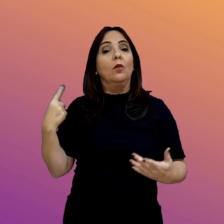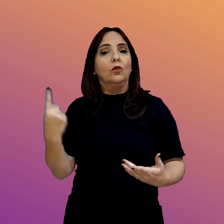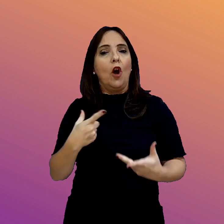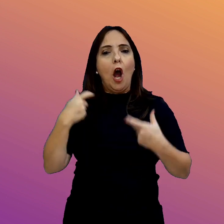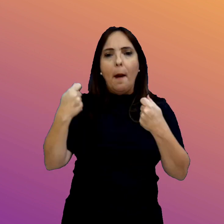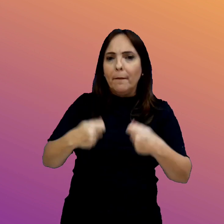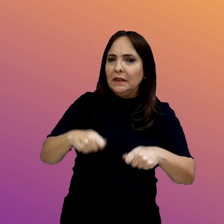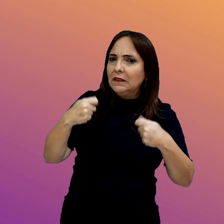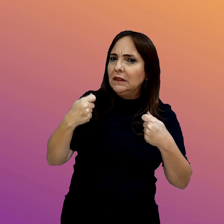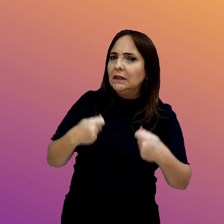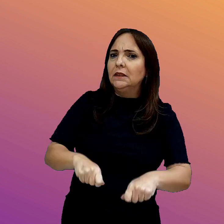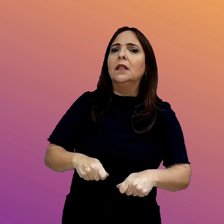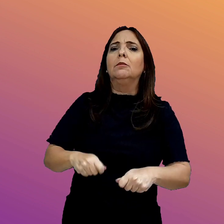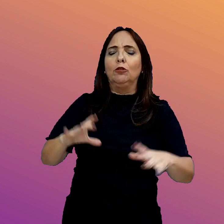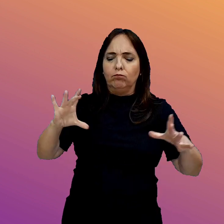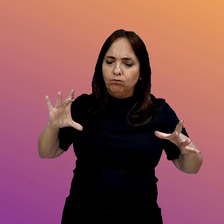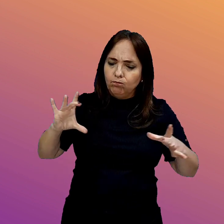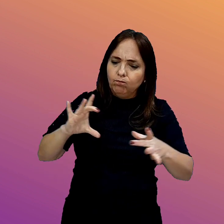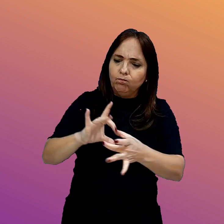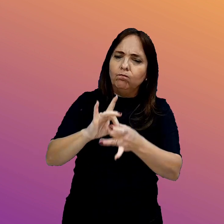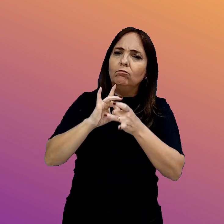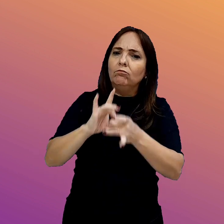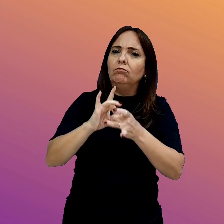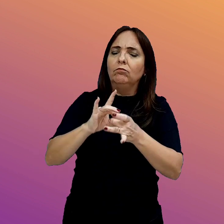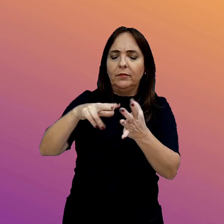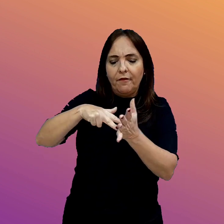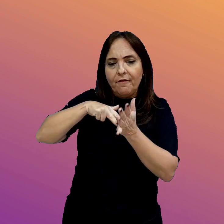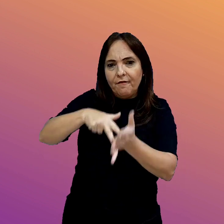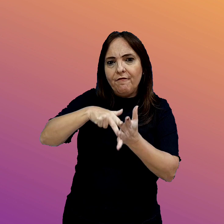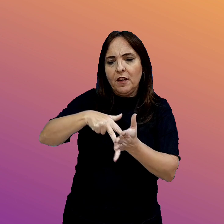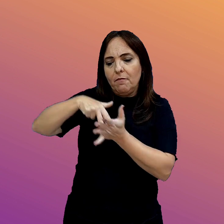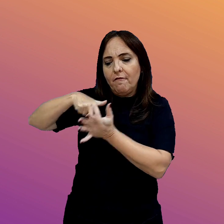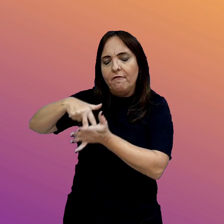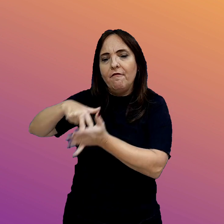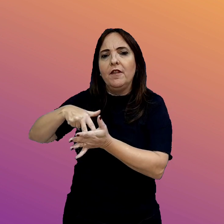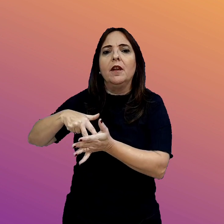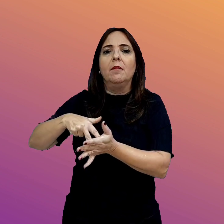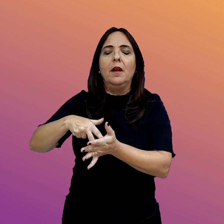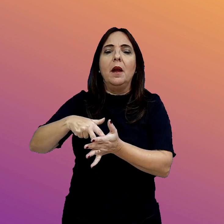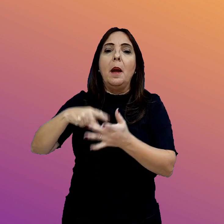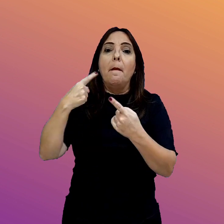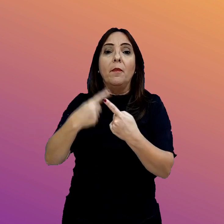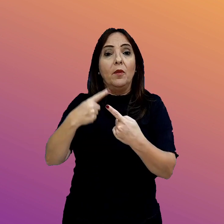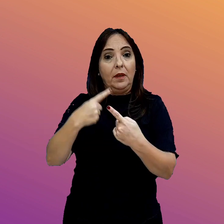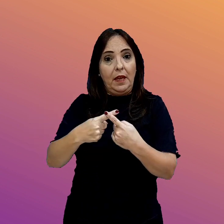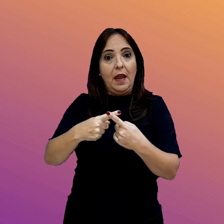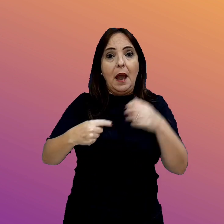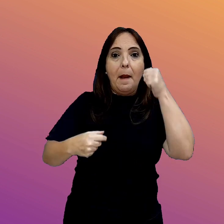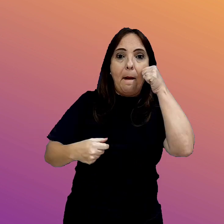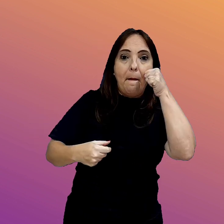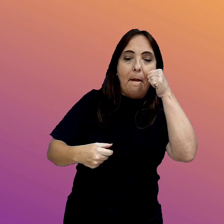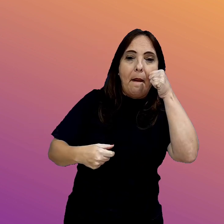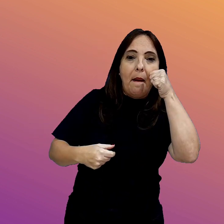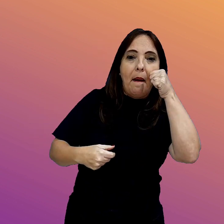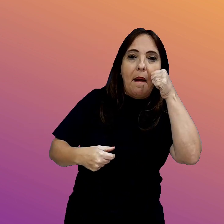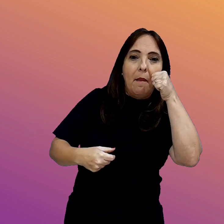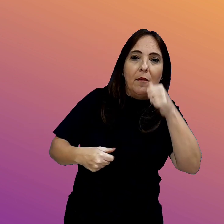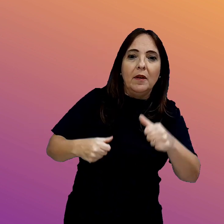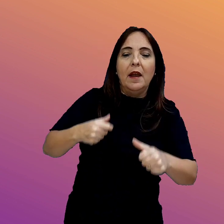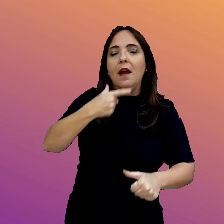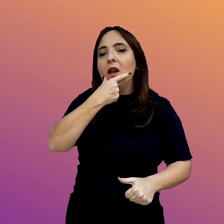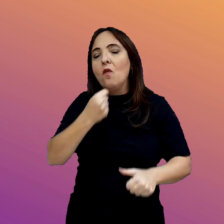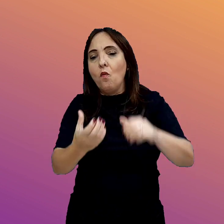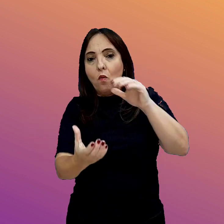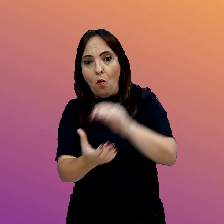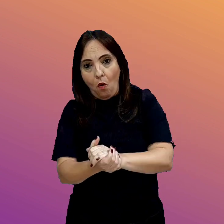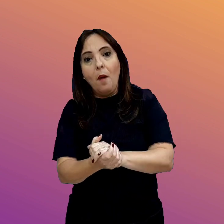precisa consolidar o nosso relacionamento enquanto casal. Até porque marido e mulher têm uma aliança diante de Deus. A aliança não é feita com